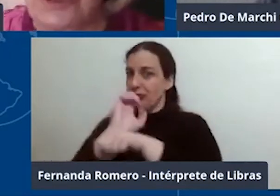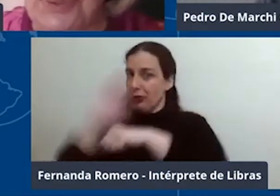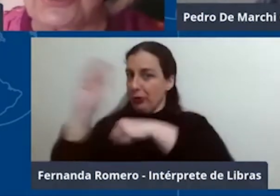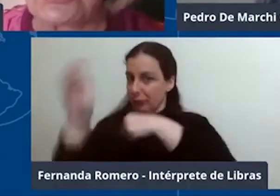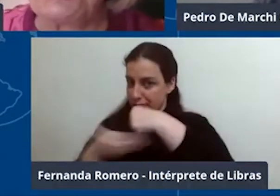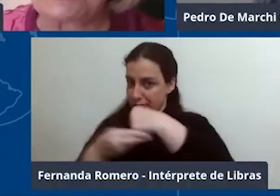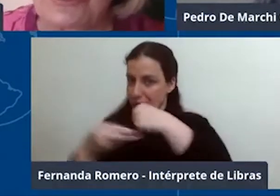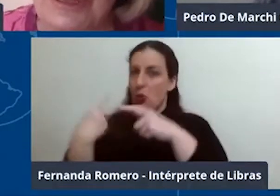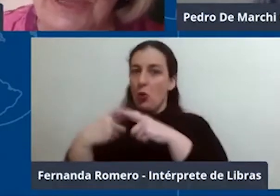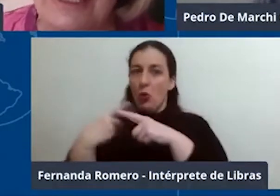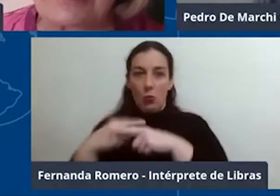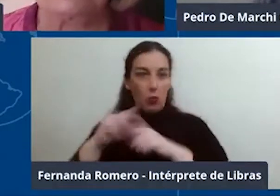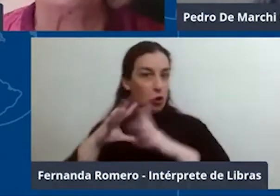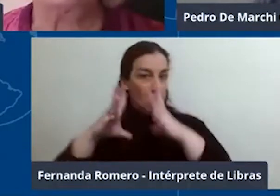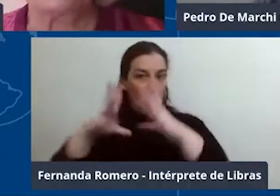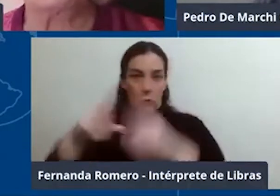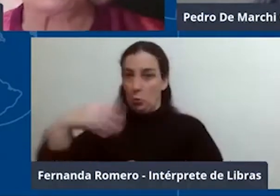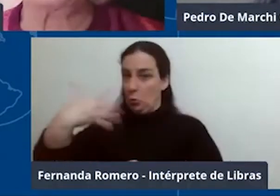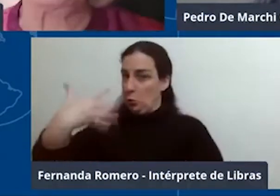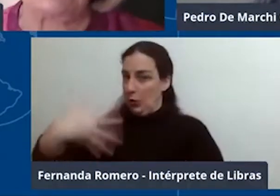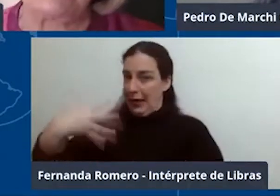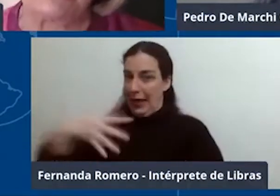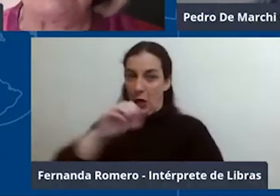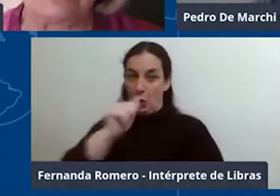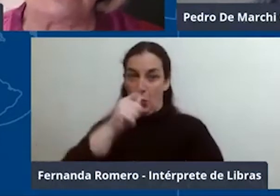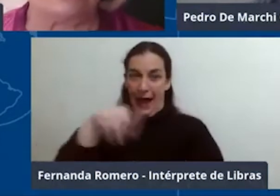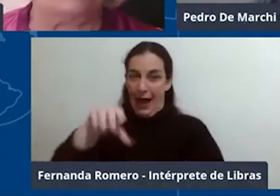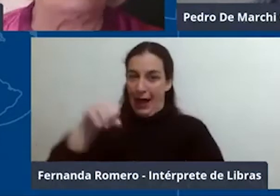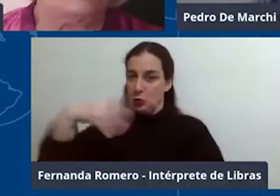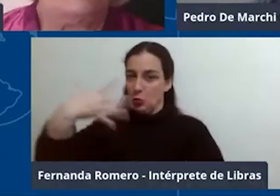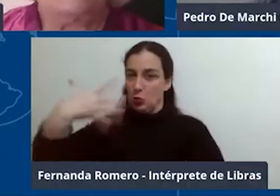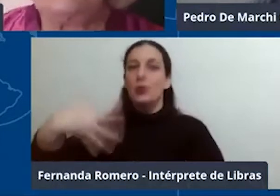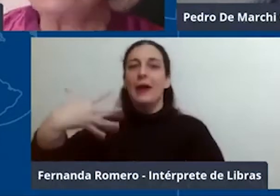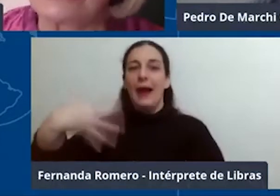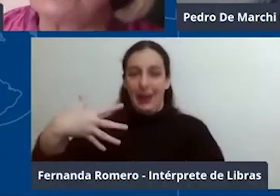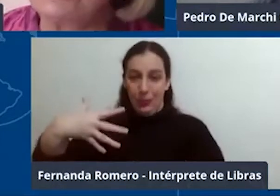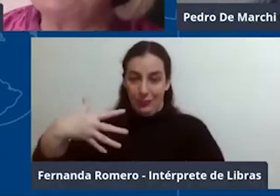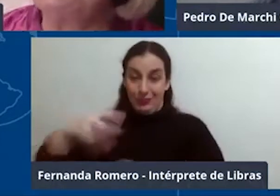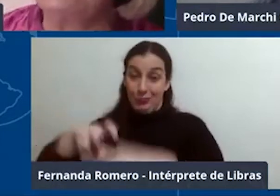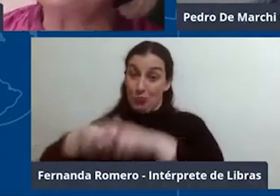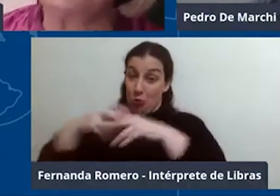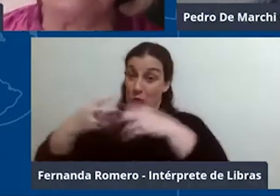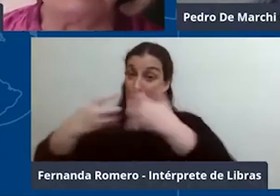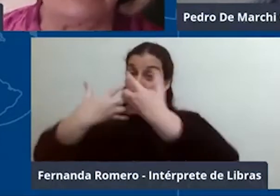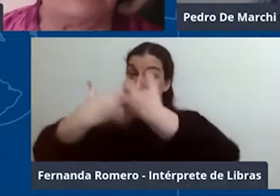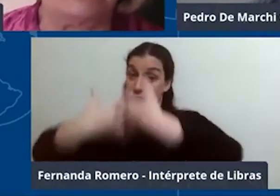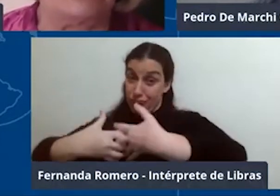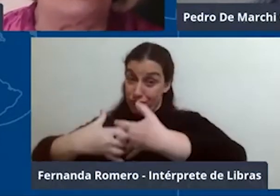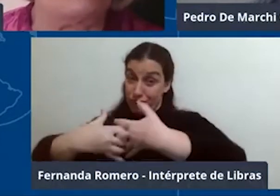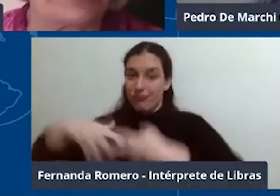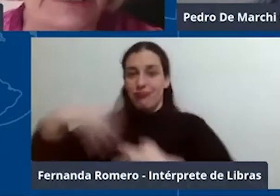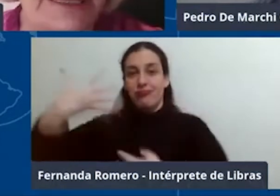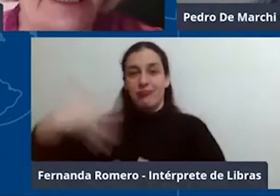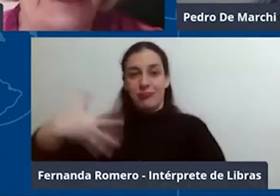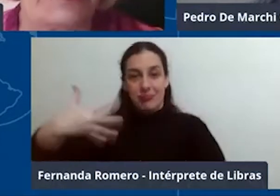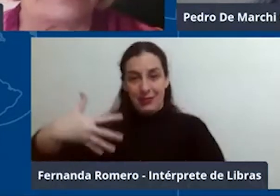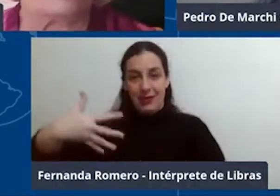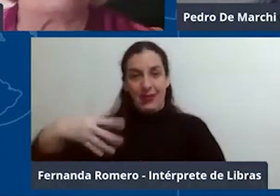aço, então os preços aumentaram também do produto final, que é a máquina agrícola, e os implementos, e também